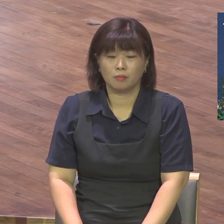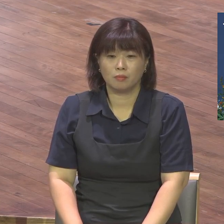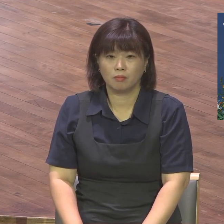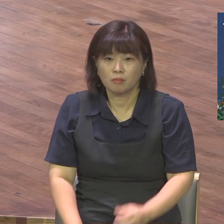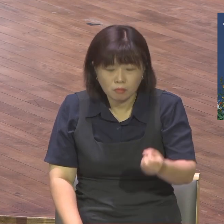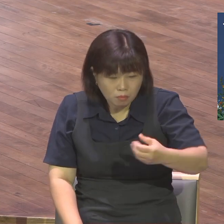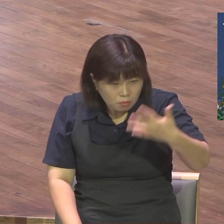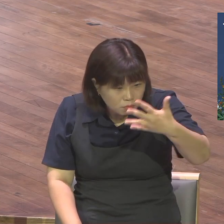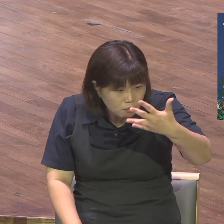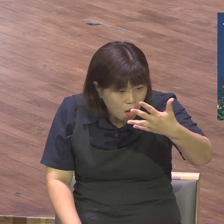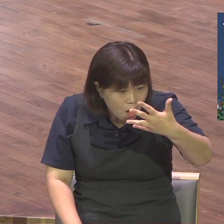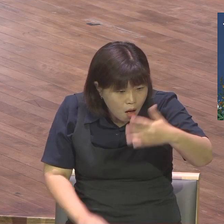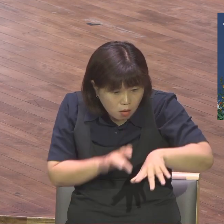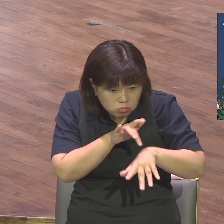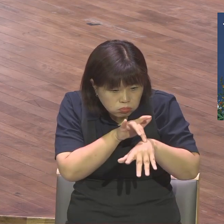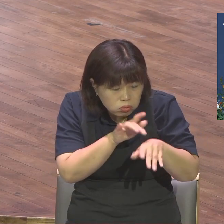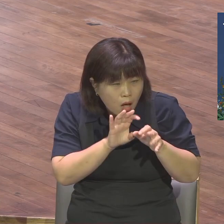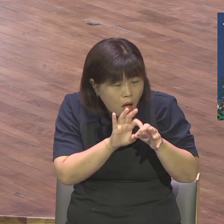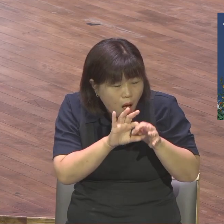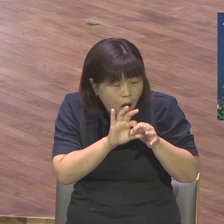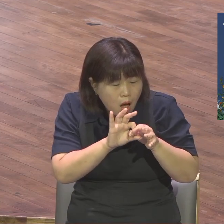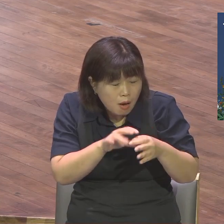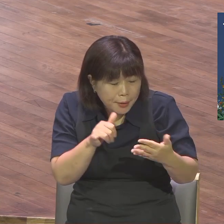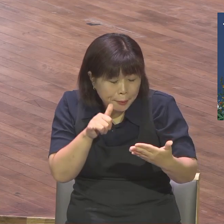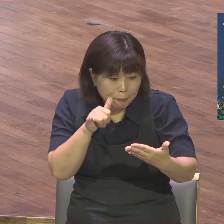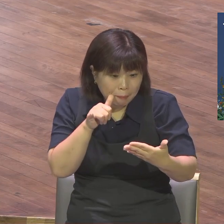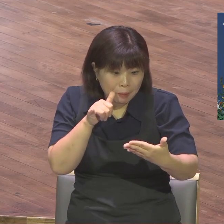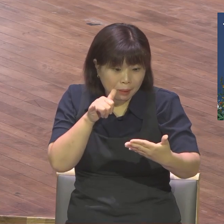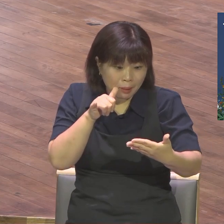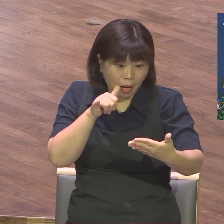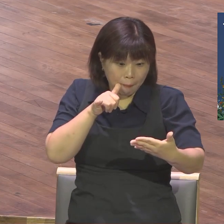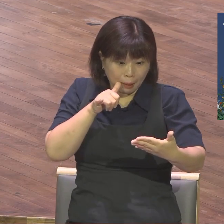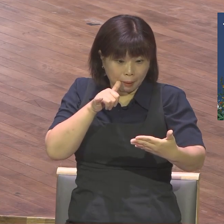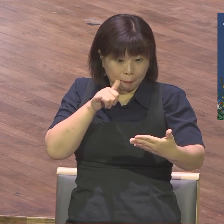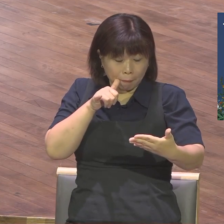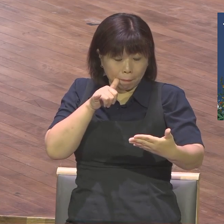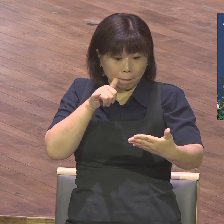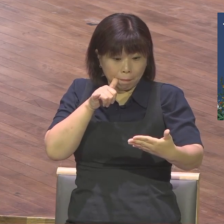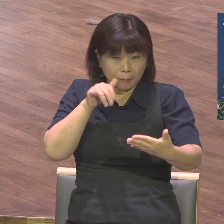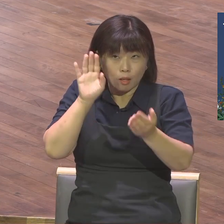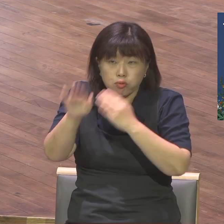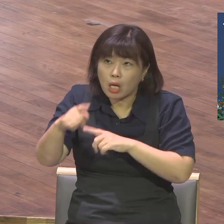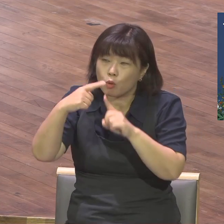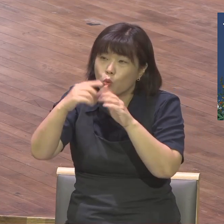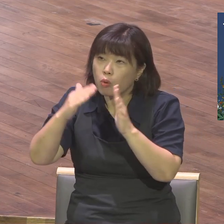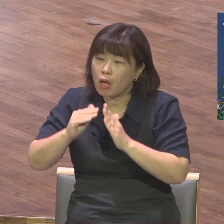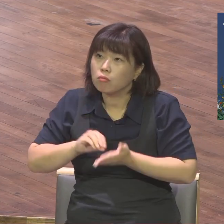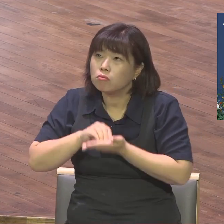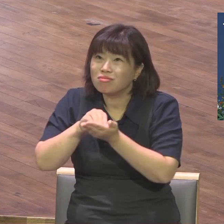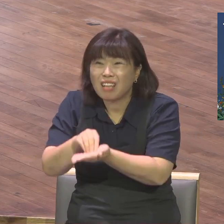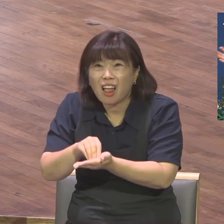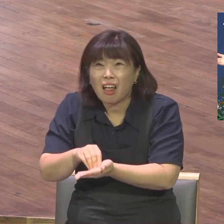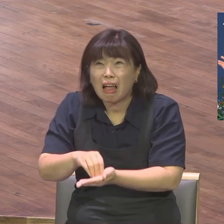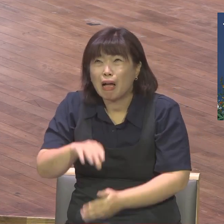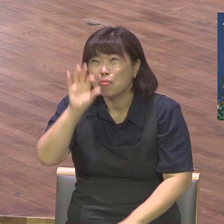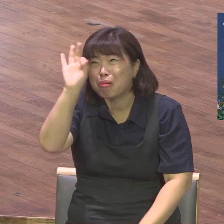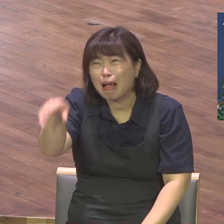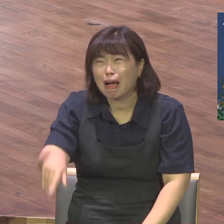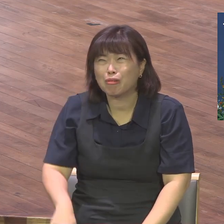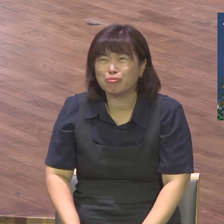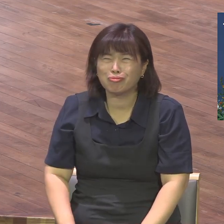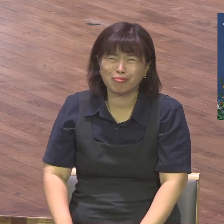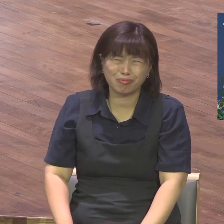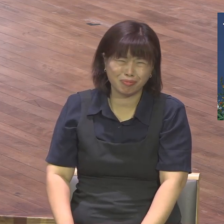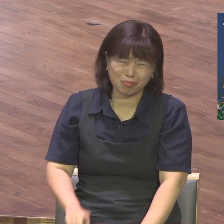물들어버리면 교회 와가지고 뭐 하는 영상 이런 거 보면 시시해서 관심 없어요. 시시해 교회에서 하는